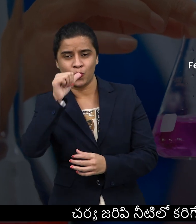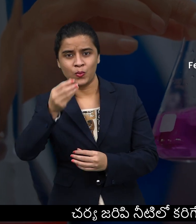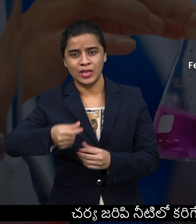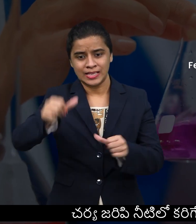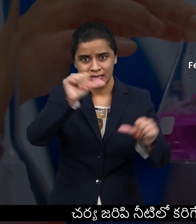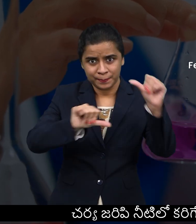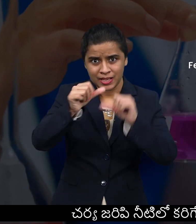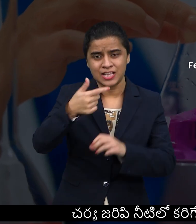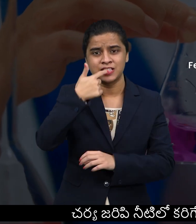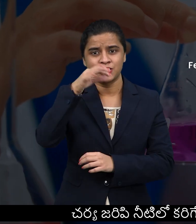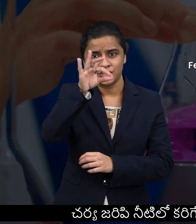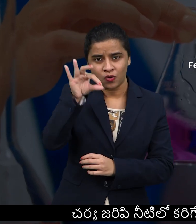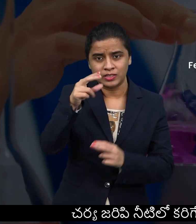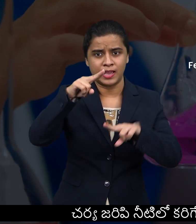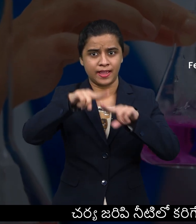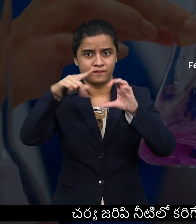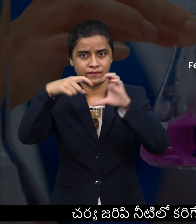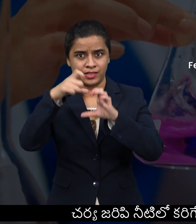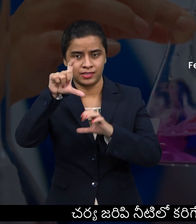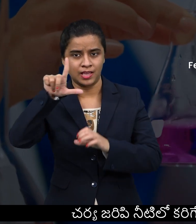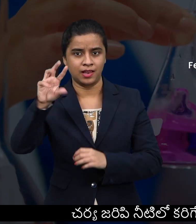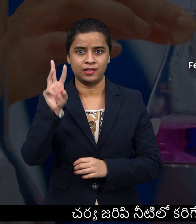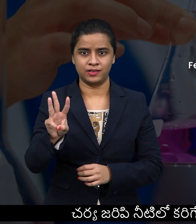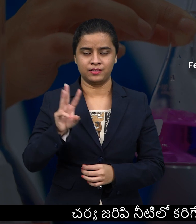FeCl3ని ఉత్పత్తి చేస్తుంది.